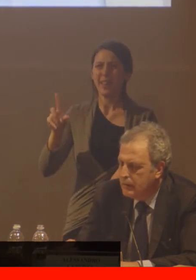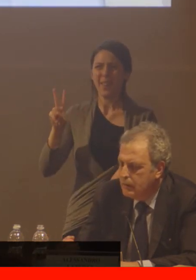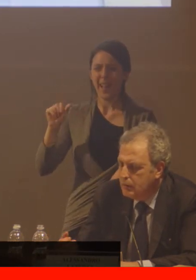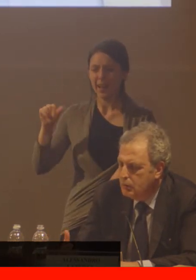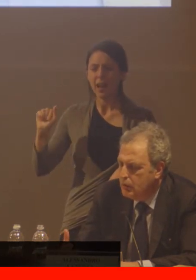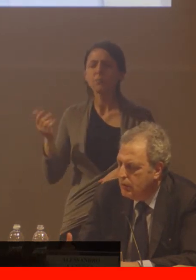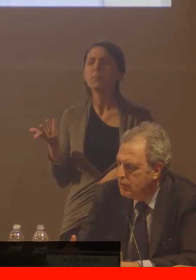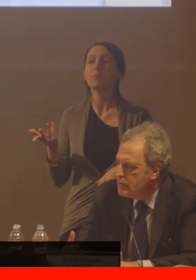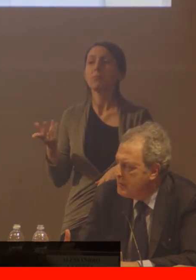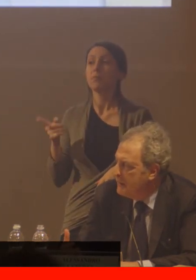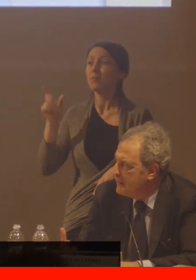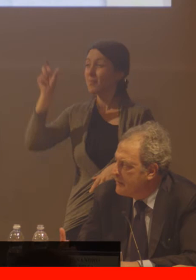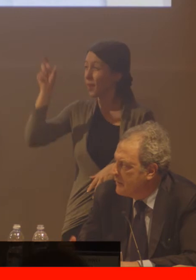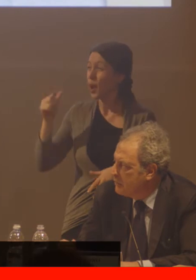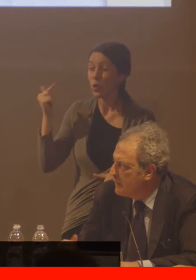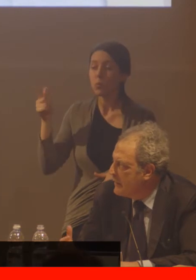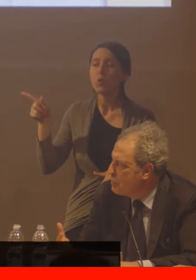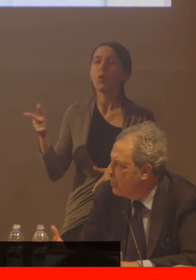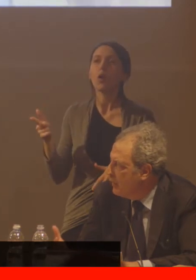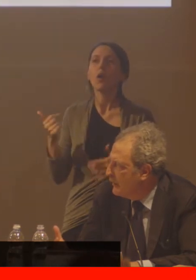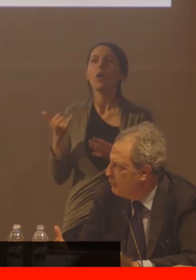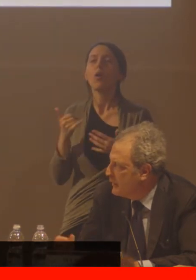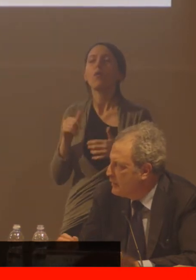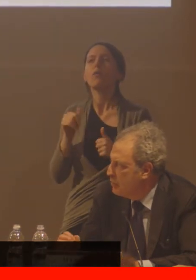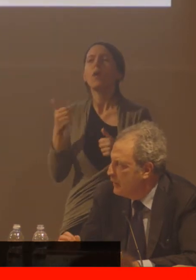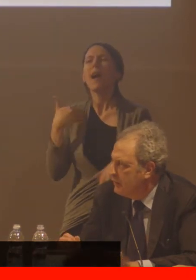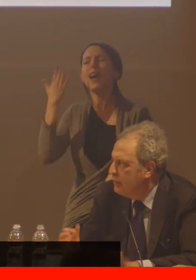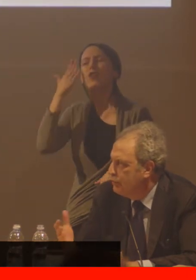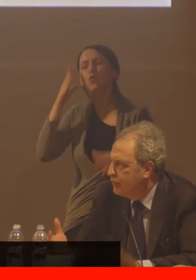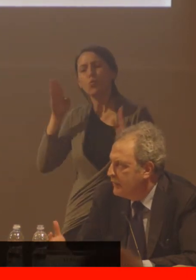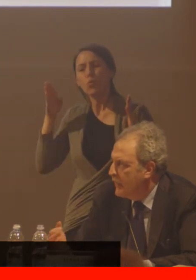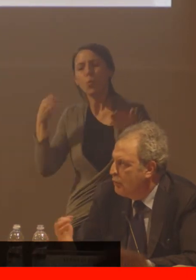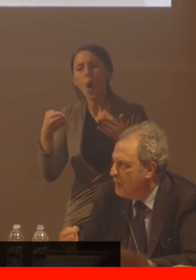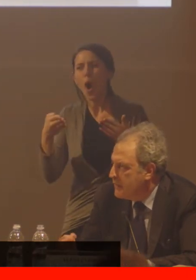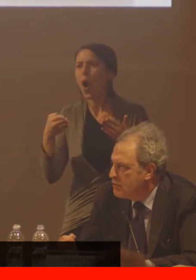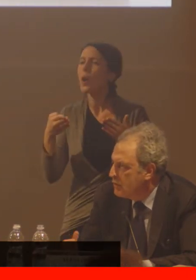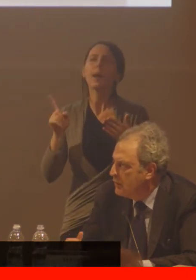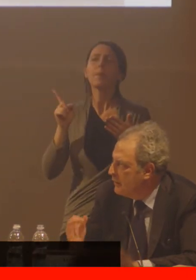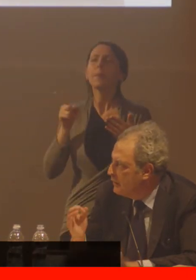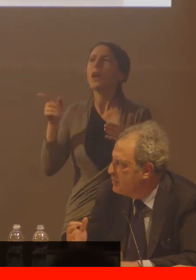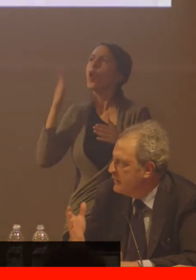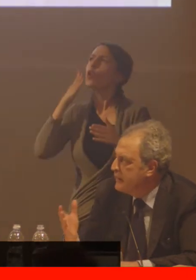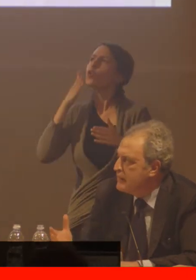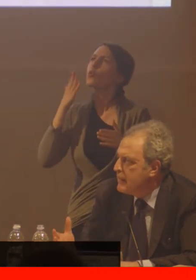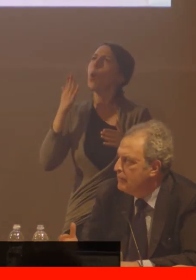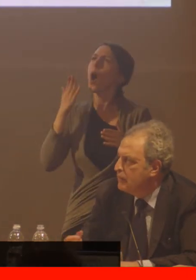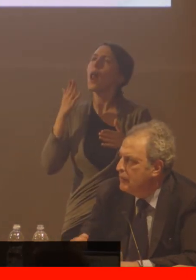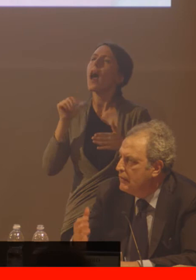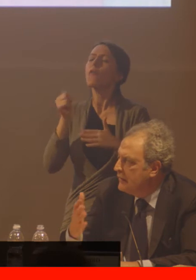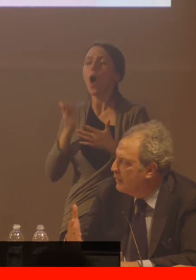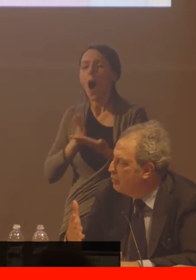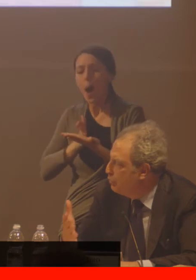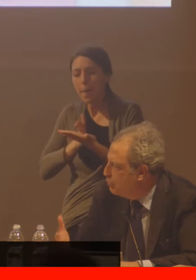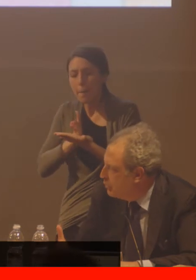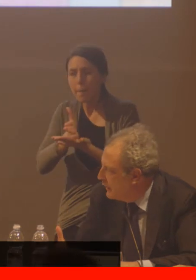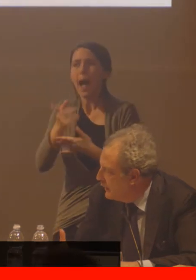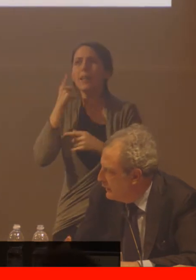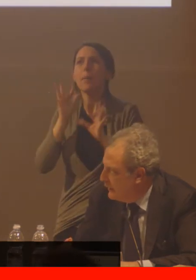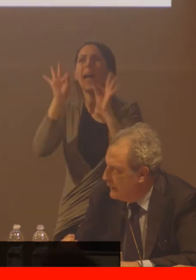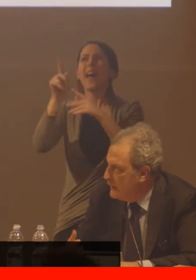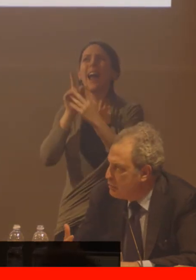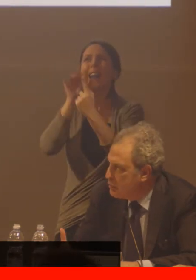me Tullio non si è mai interessato della scuola, perché la scuola non è un fine, è un mezzo. Lui si è interessato della